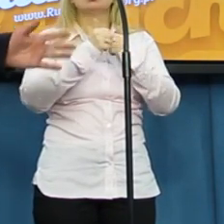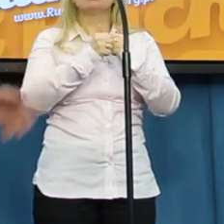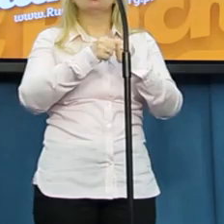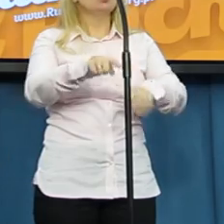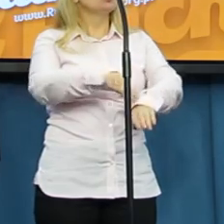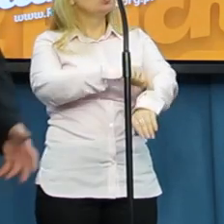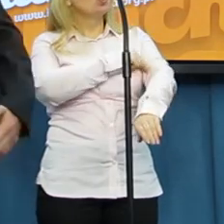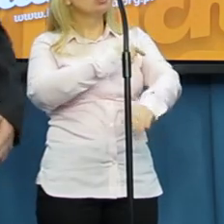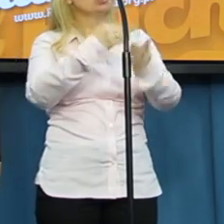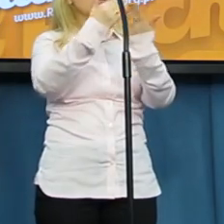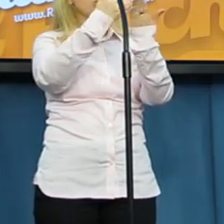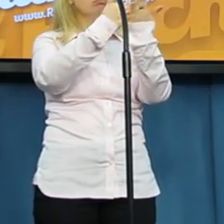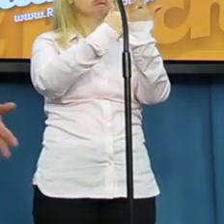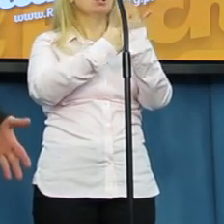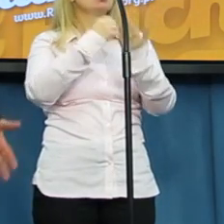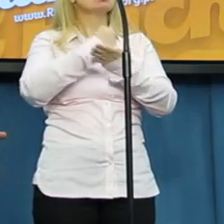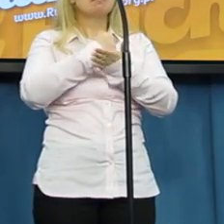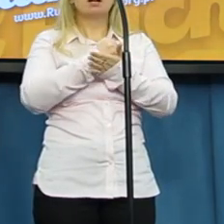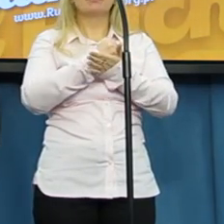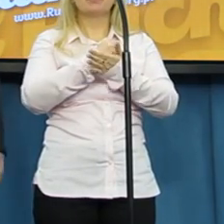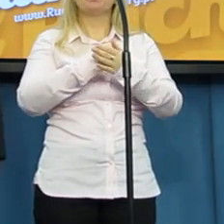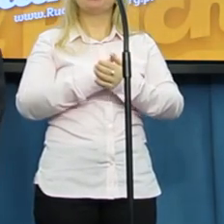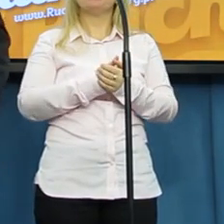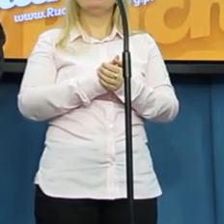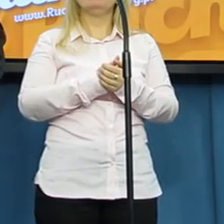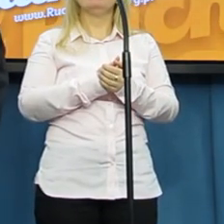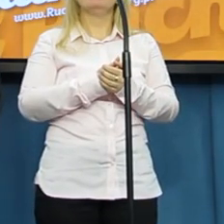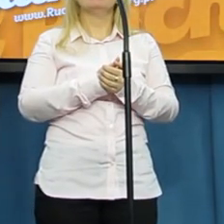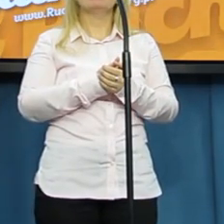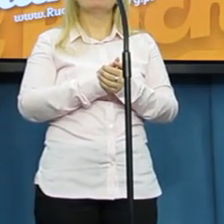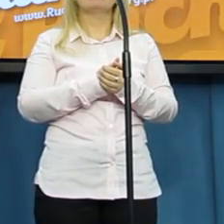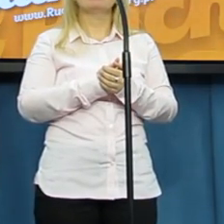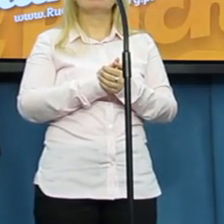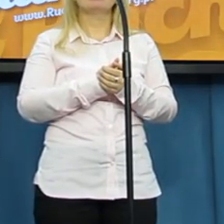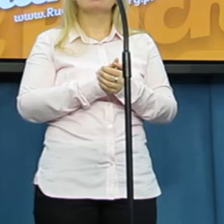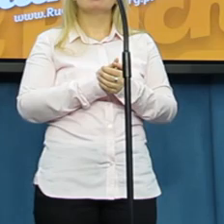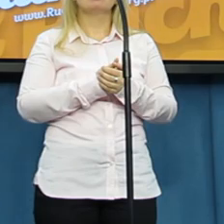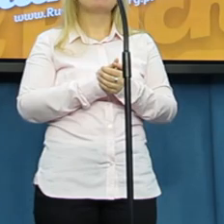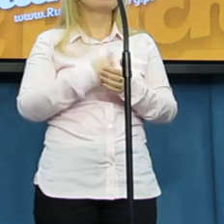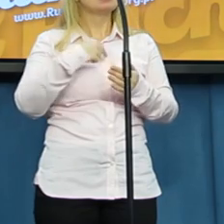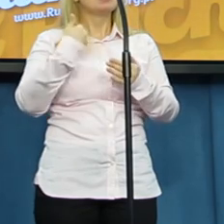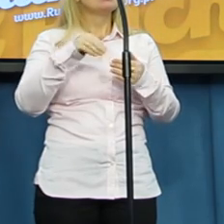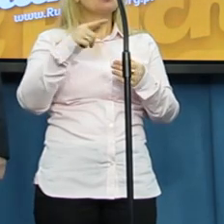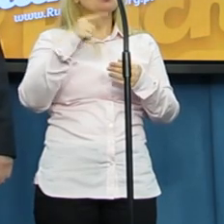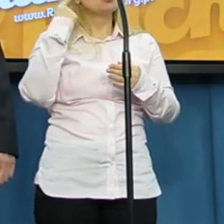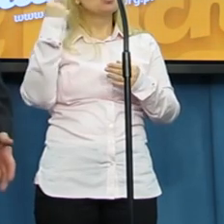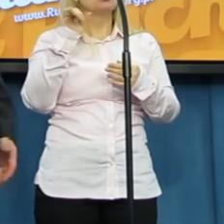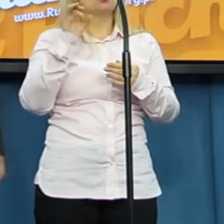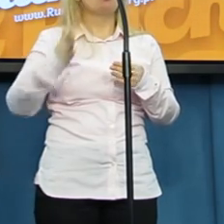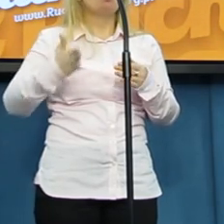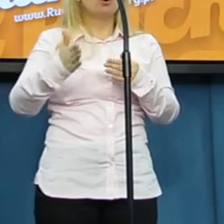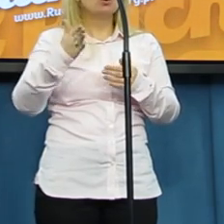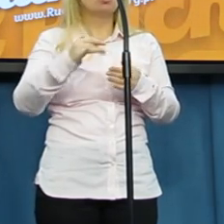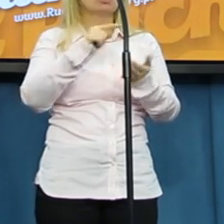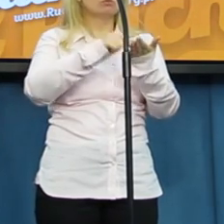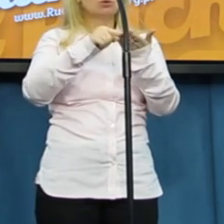może ja nie chciałem, bo tutaj Państwo dużo o kolejach słuchaliście, o pociągach. Ja też mógłbym